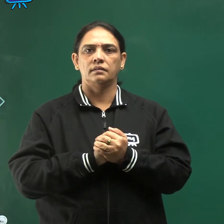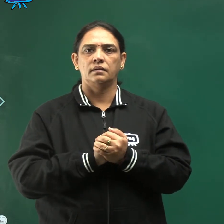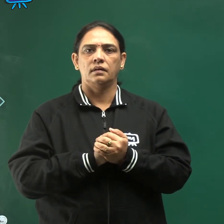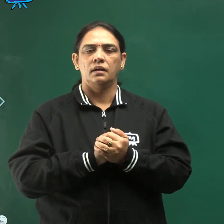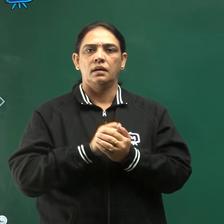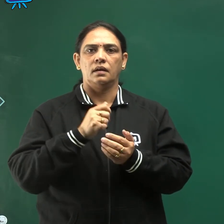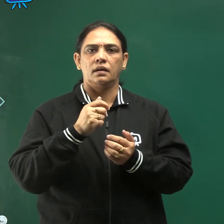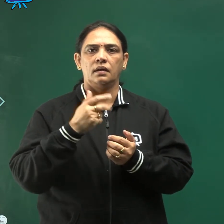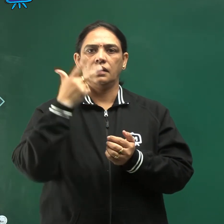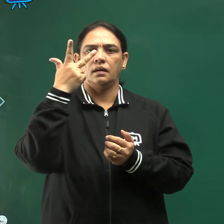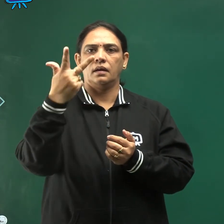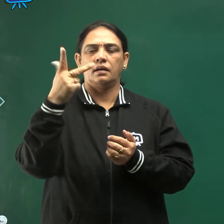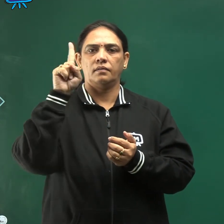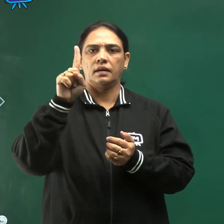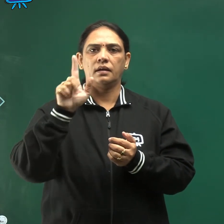81 के